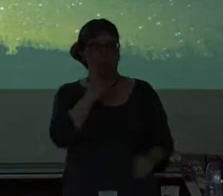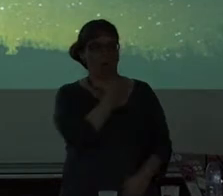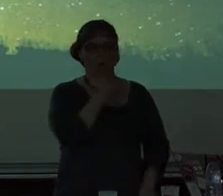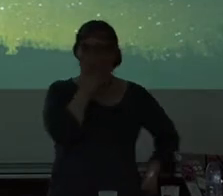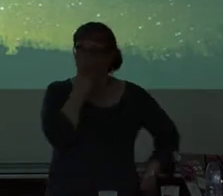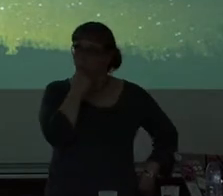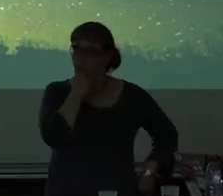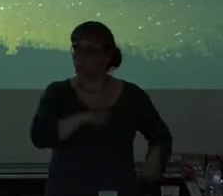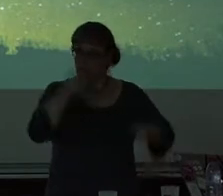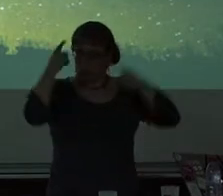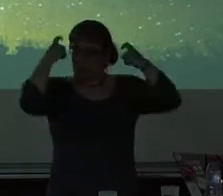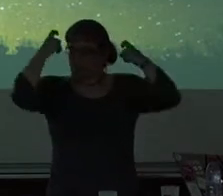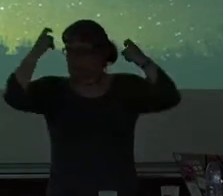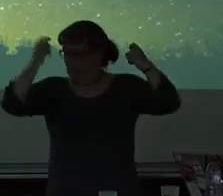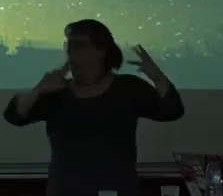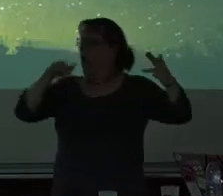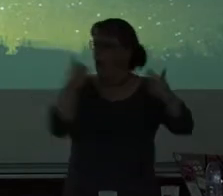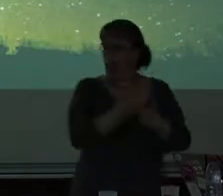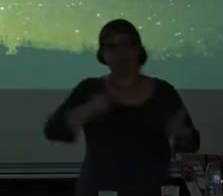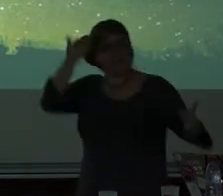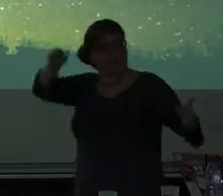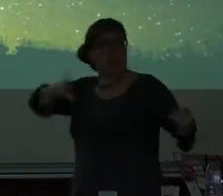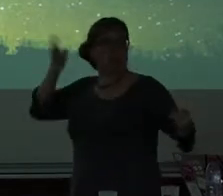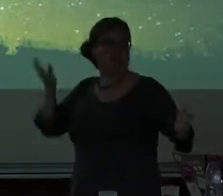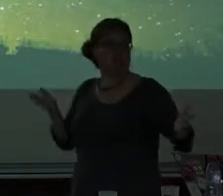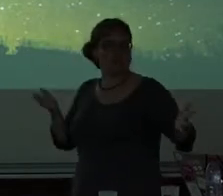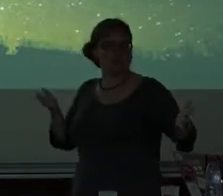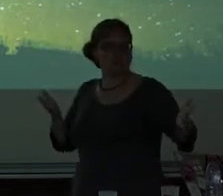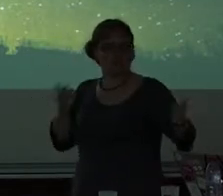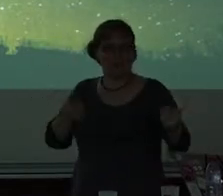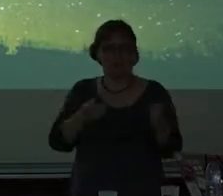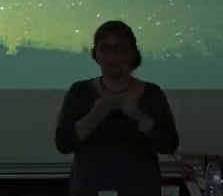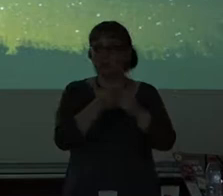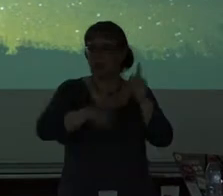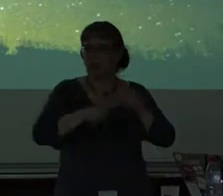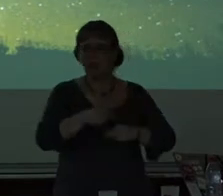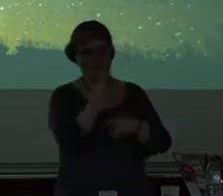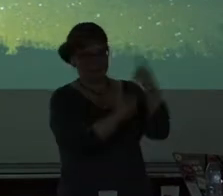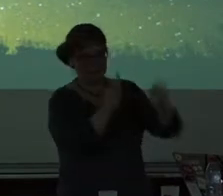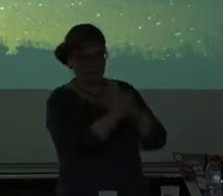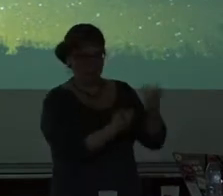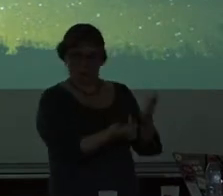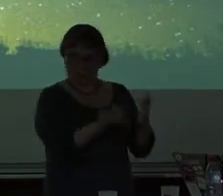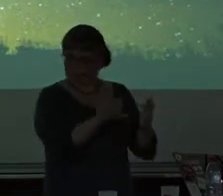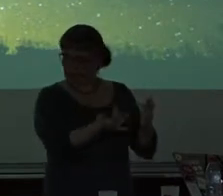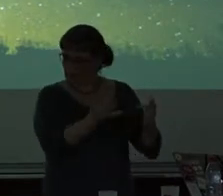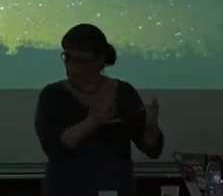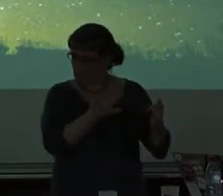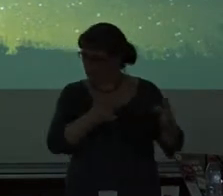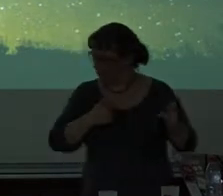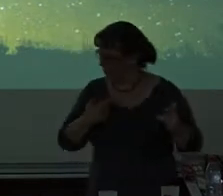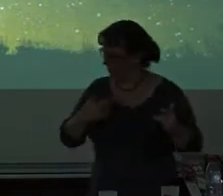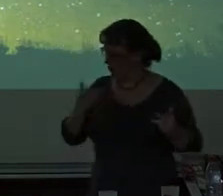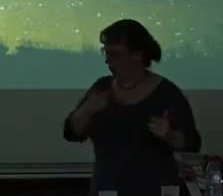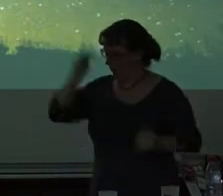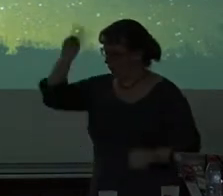Ça fonctionne, pourquoi s'embêter? Bon, bah, vous cherchez, vous pensez et vous remettez en question ce que vous-même vous